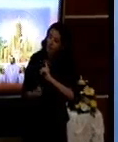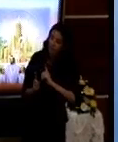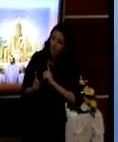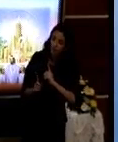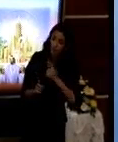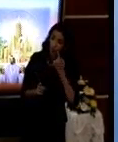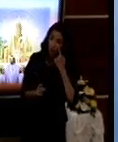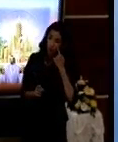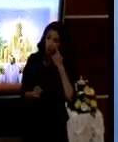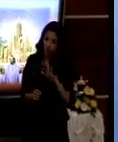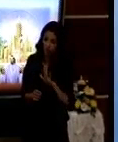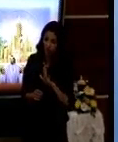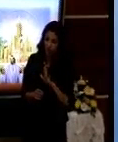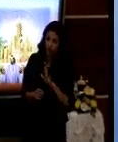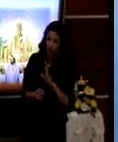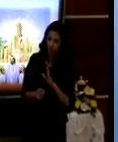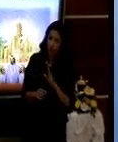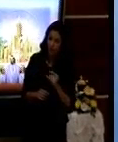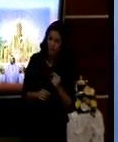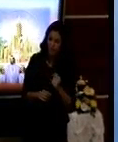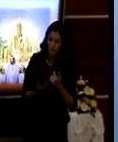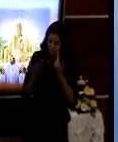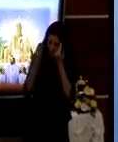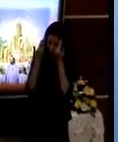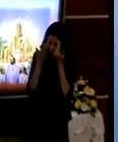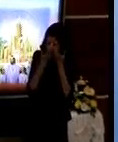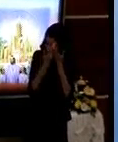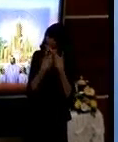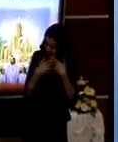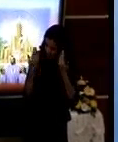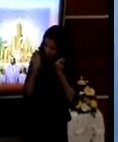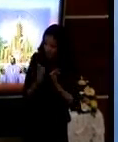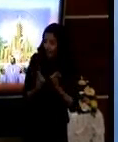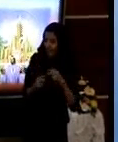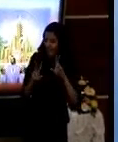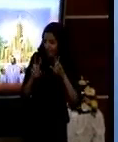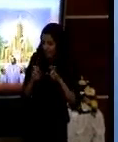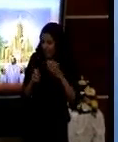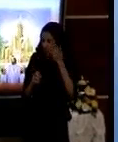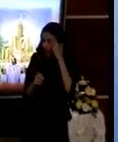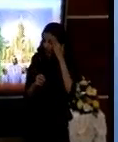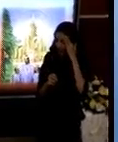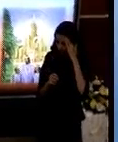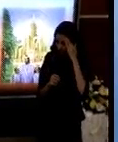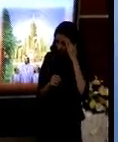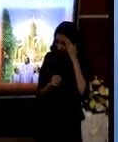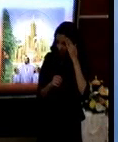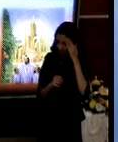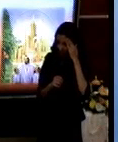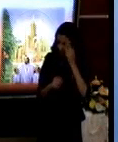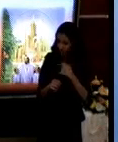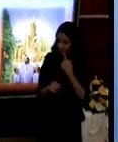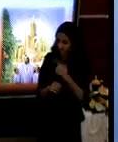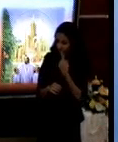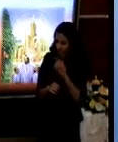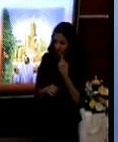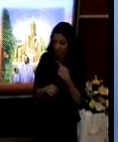tus propias palabras. O sea, no es solamente cuestión de pie, es también cuestión de la mente. Y